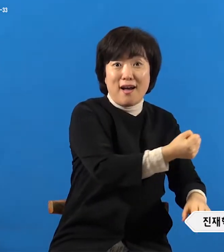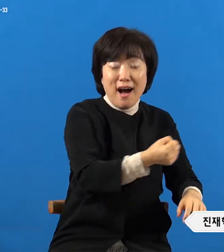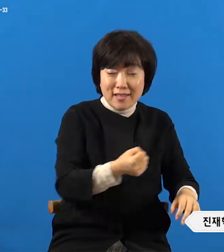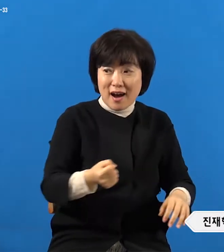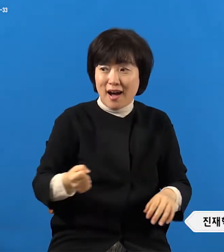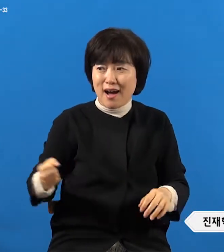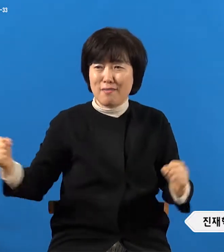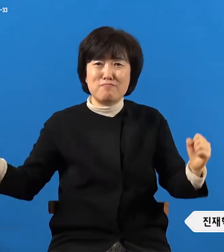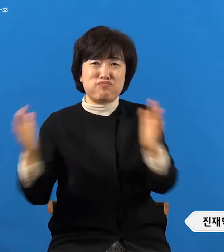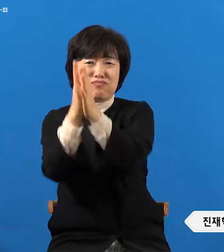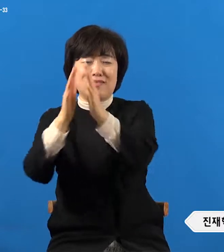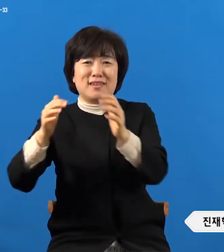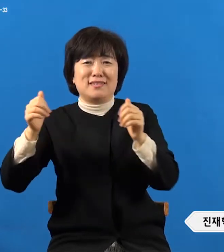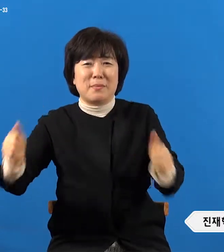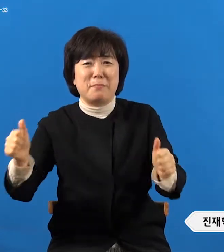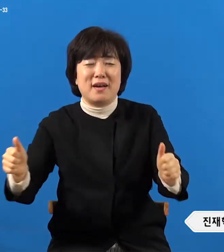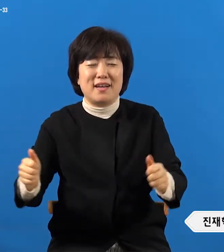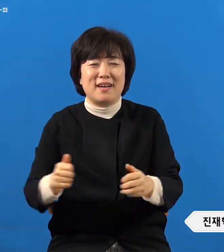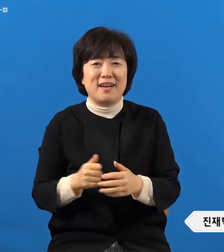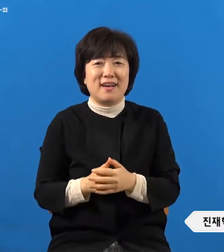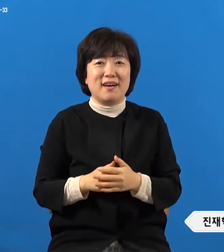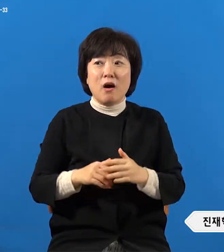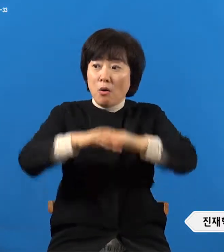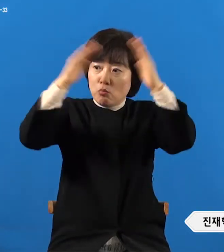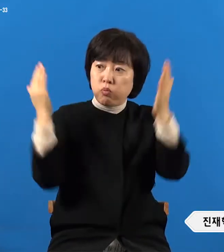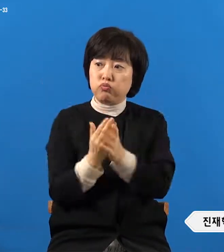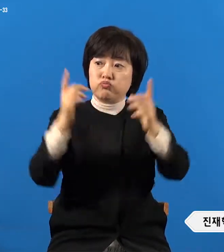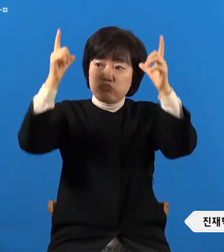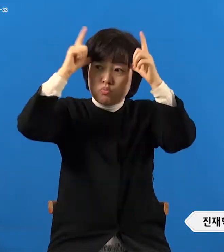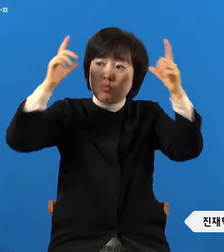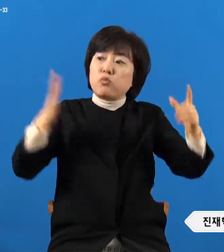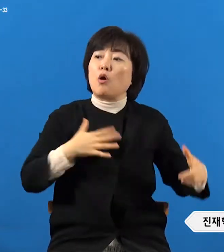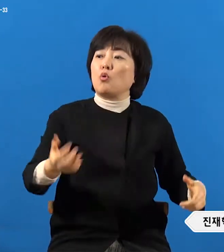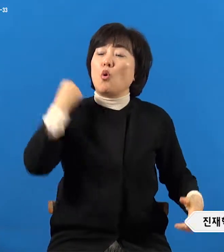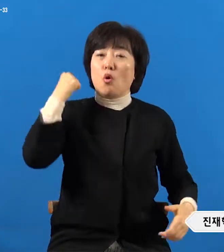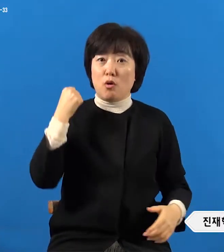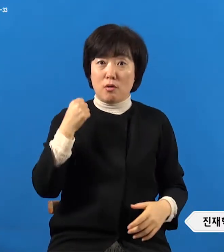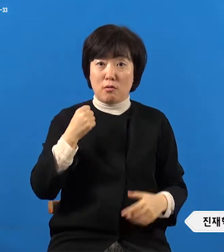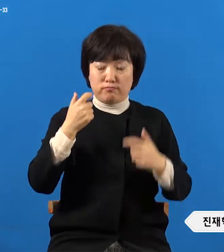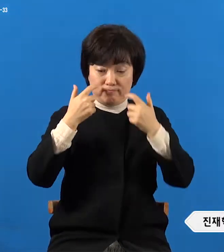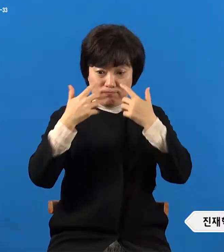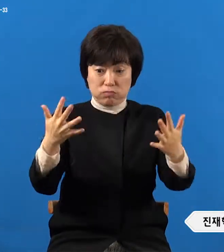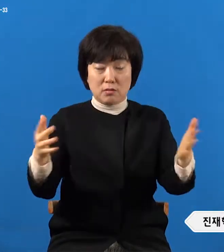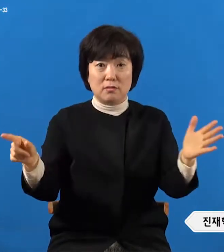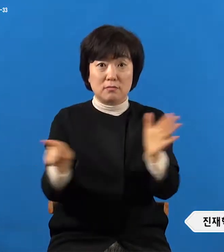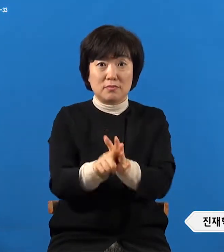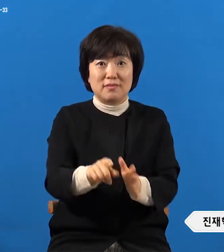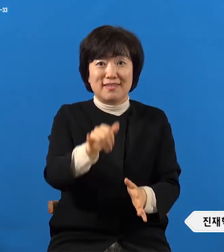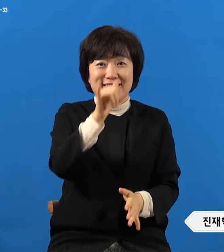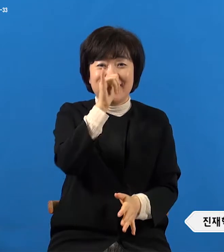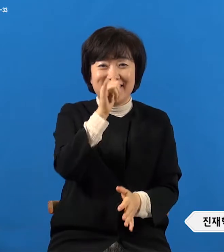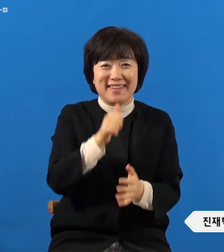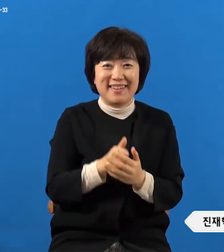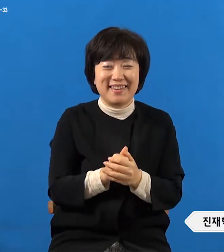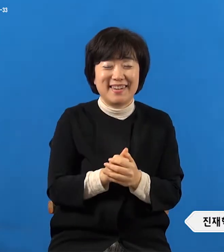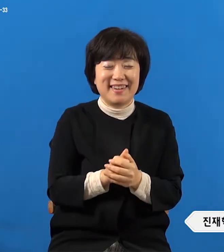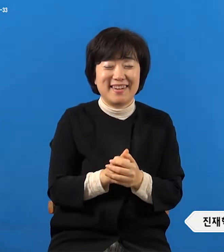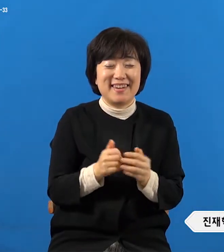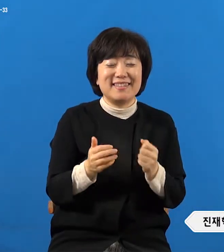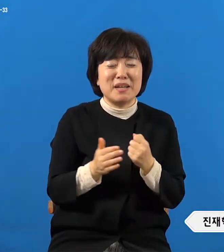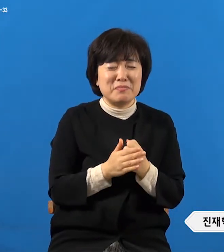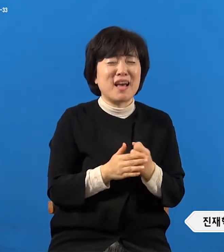재판이 일어납니다. 그럴 때마다 그들은 이야기합니다. 모든 소는 마사이 것이라는 분명한 믿음을 가지고 있습니다.